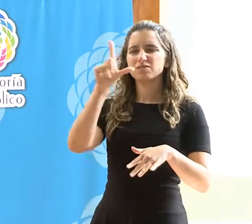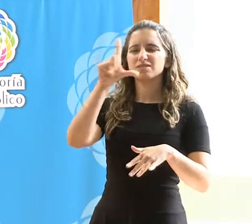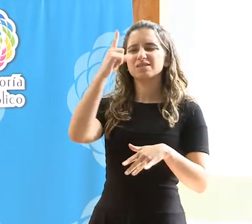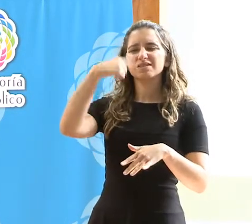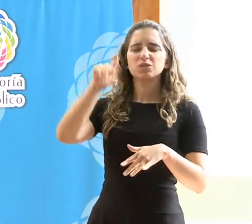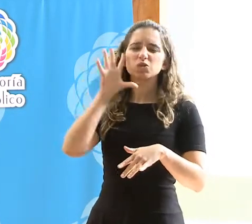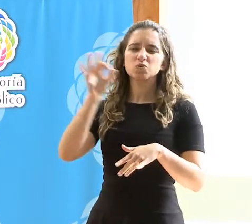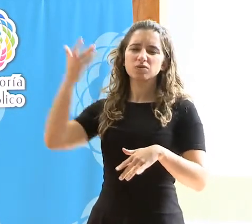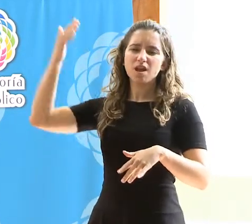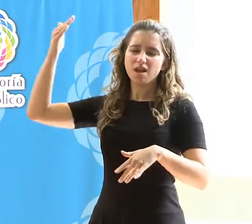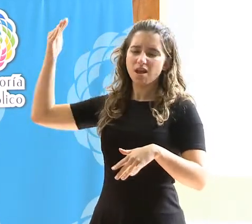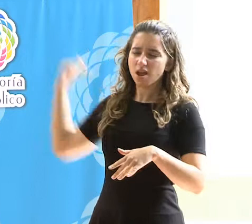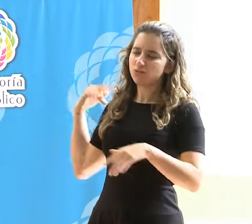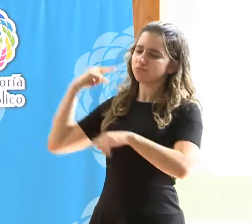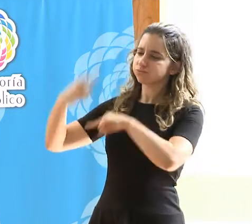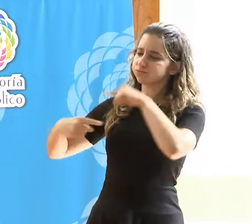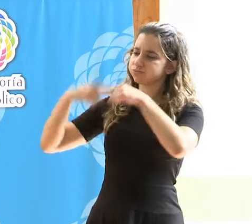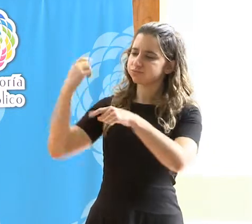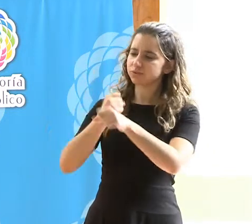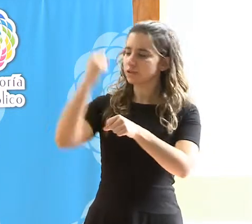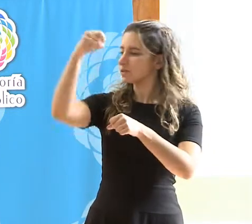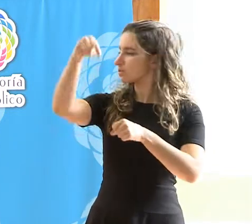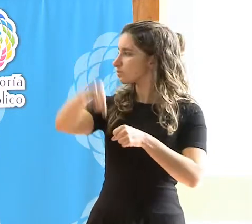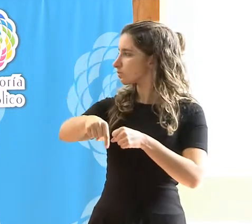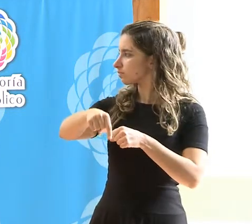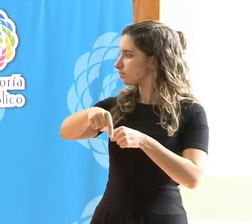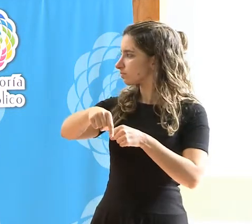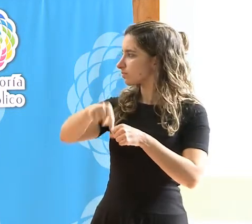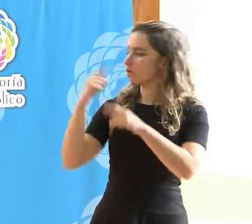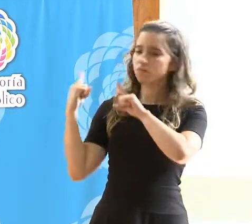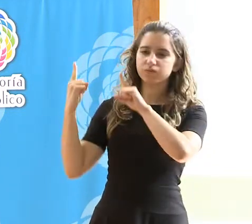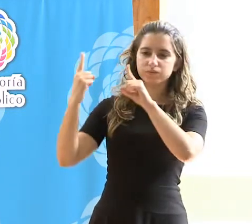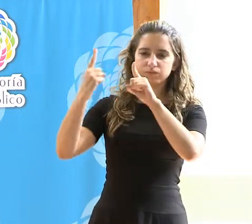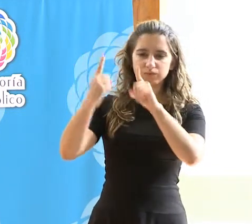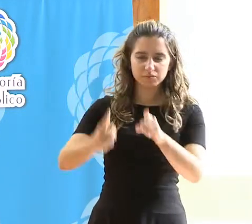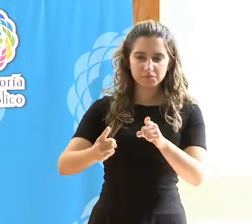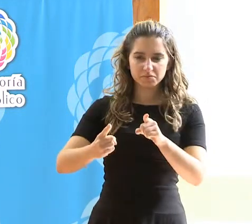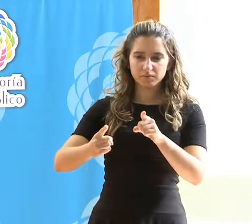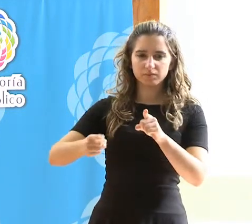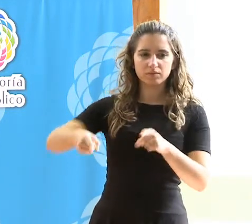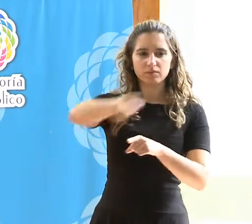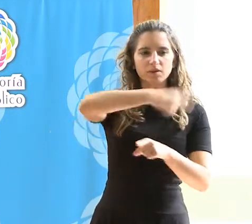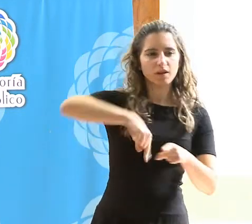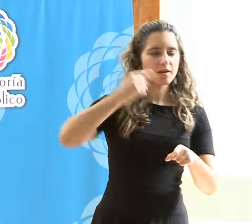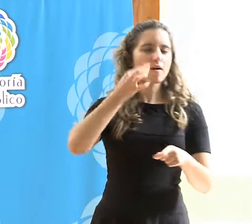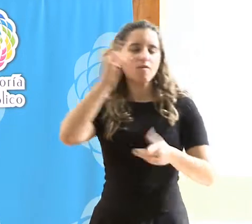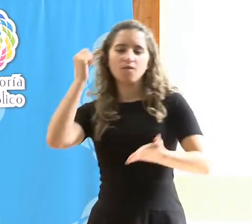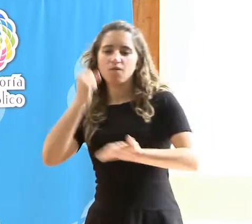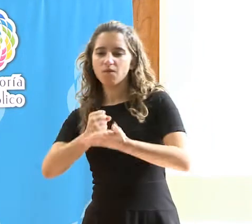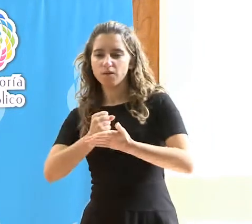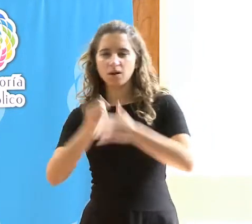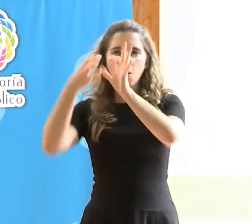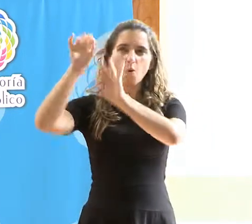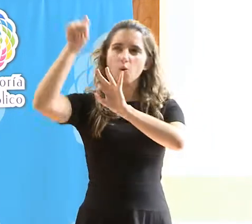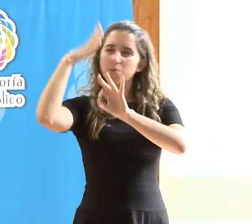los líderes de la nación argentina imaginaron un país cuyas marcas de origen, blanco en la etnicidad,